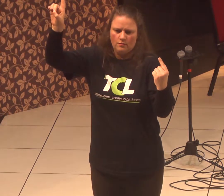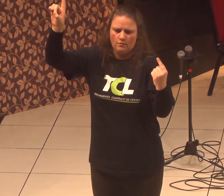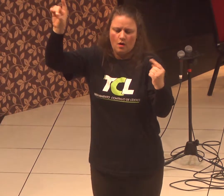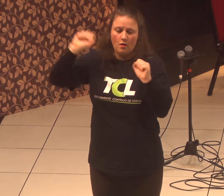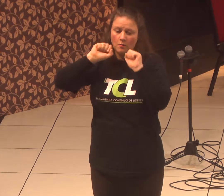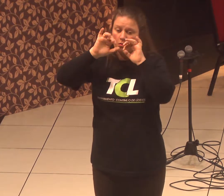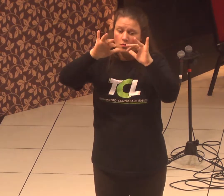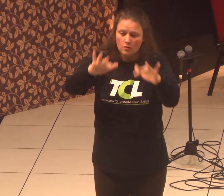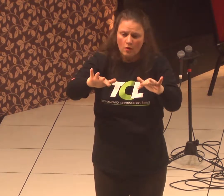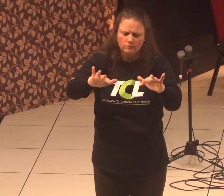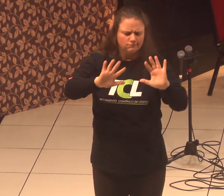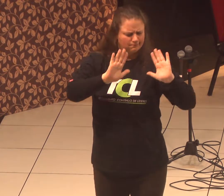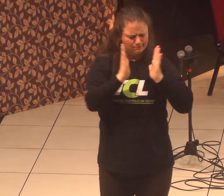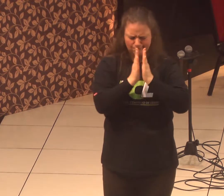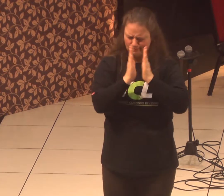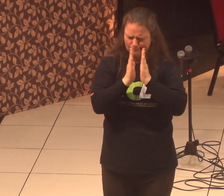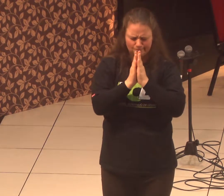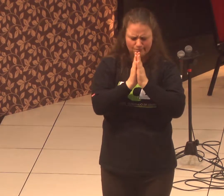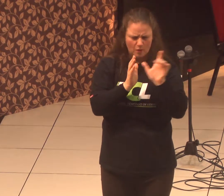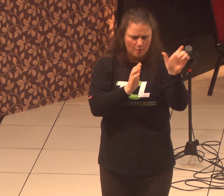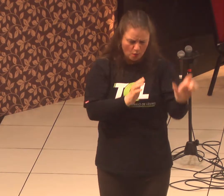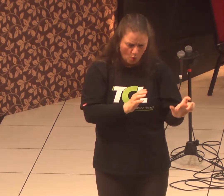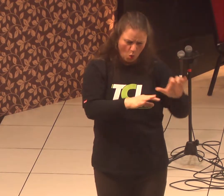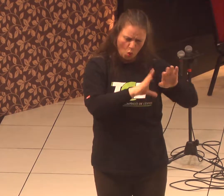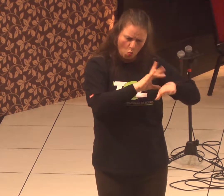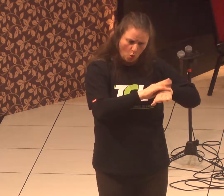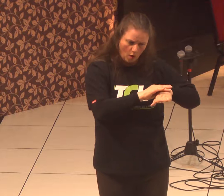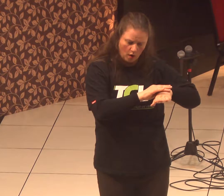E nós vemos aqui, por onde forem.